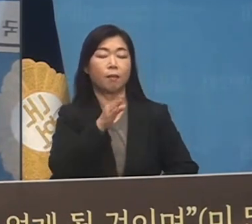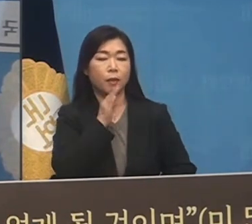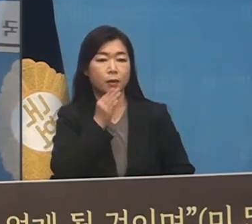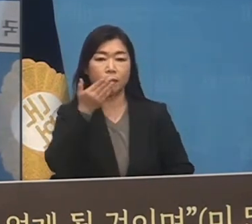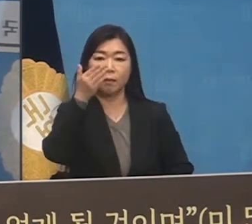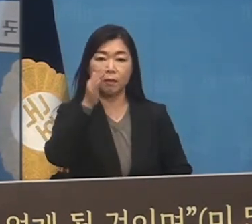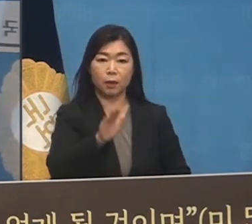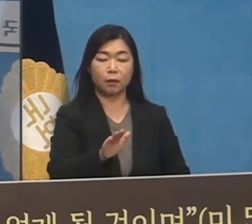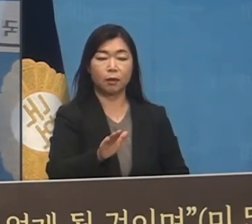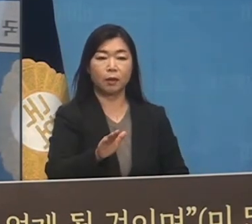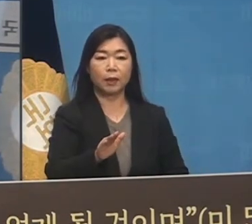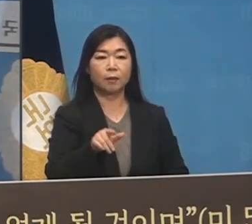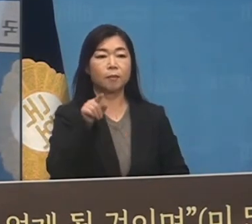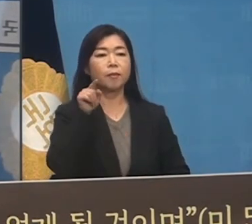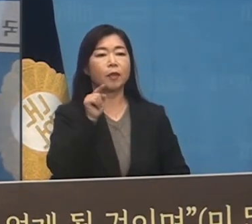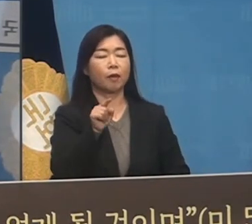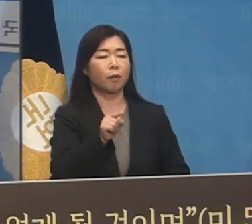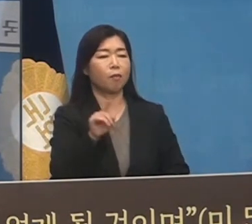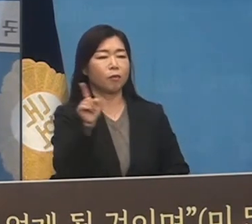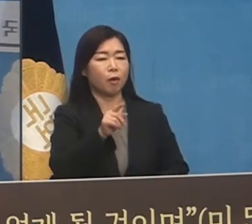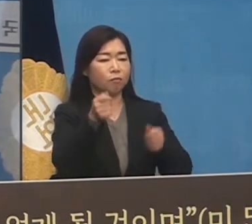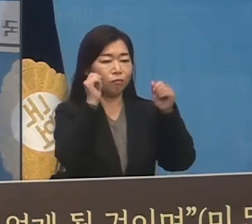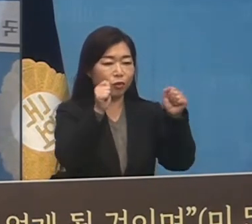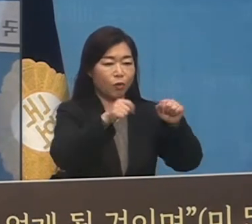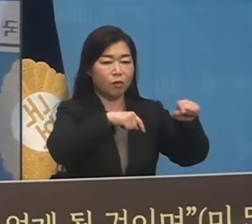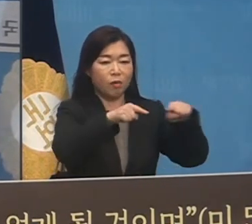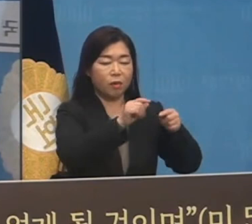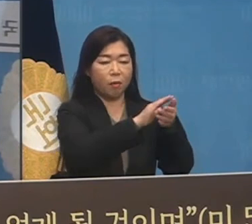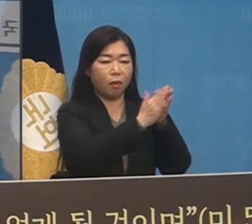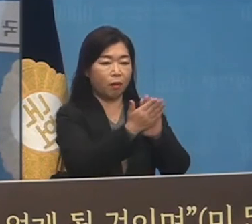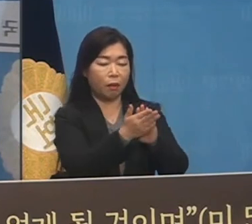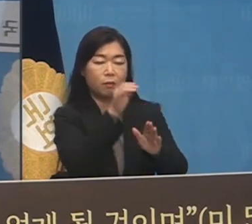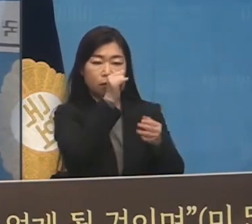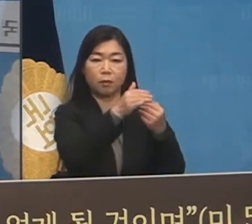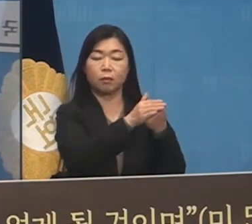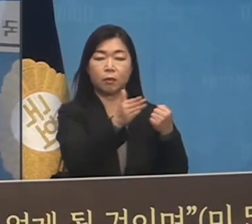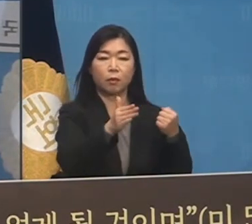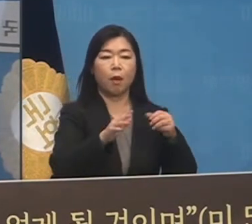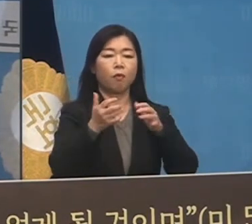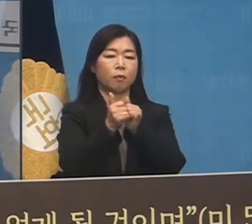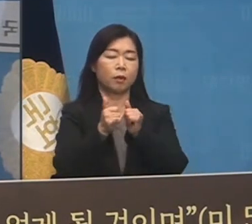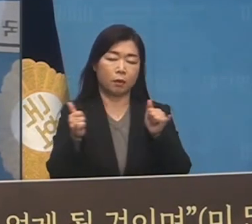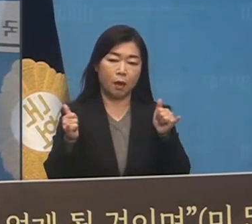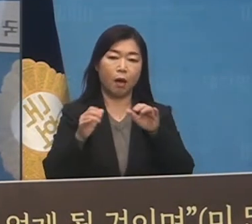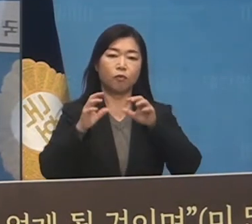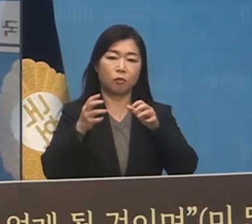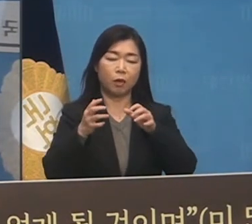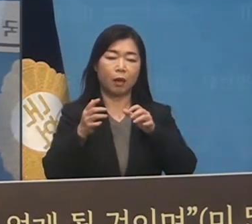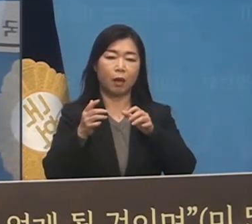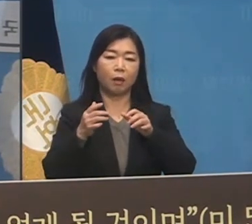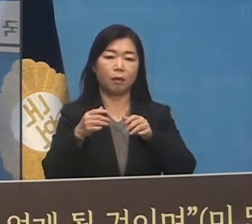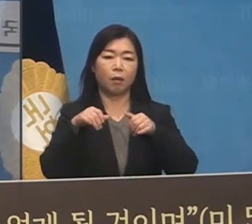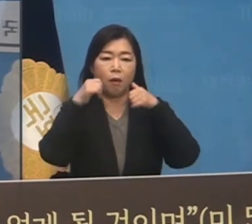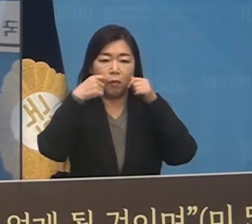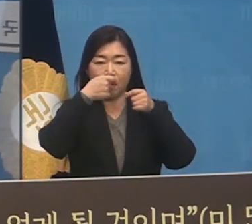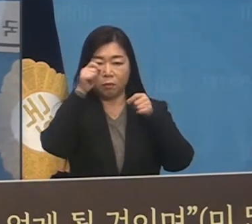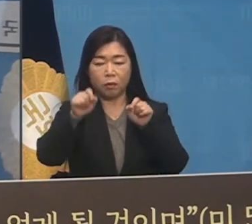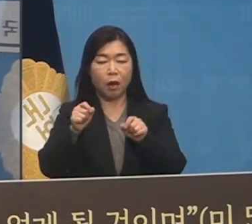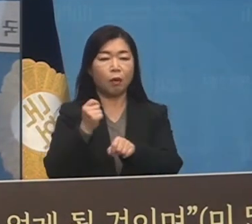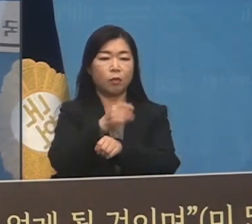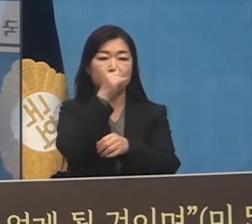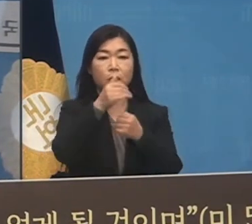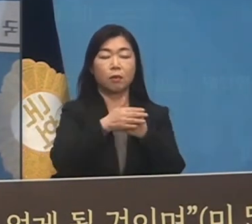것이지만 그것이 무속 정치로 변질되어 국민과 국권을 조롱하고